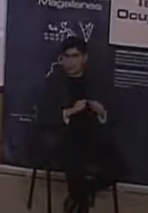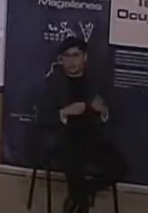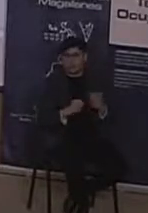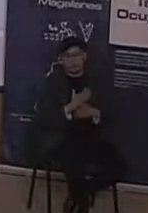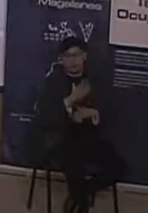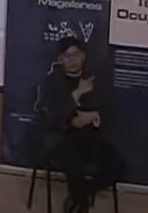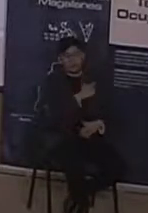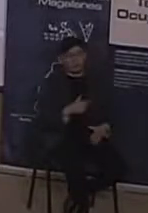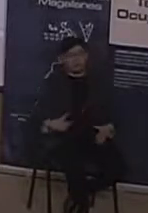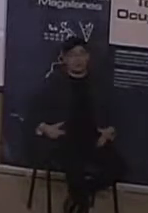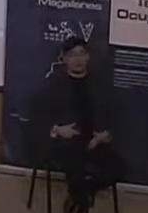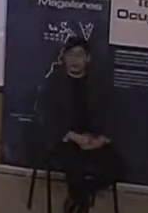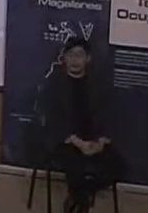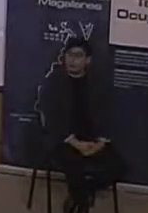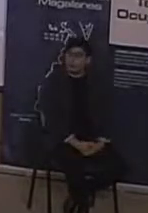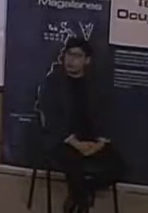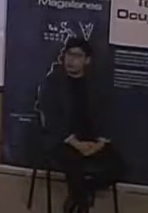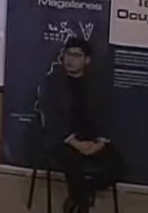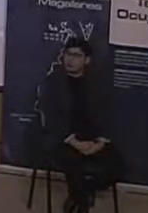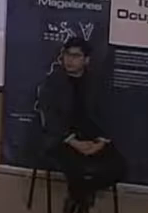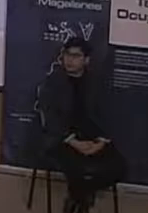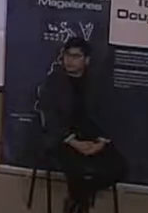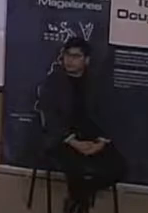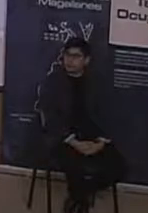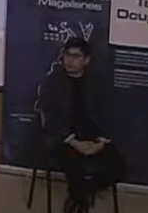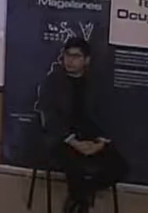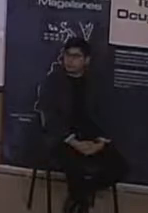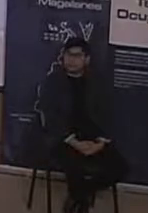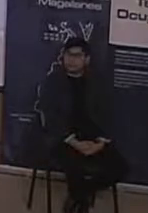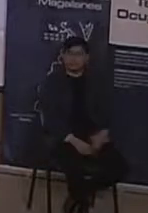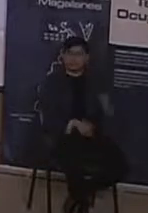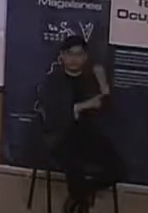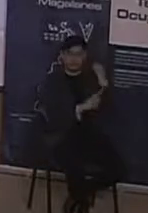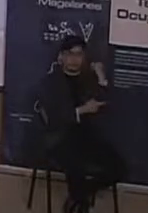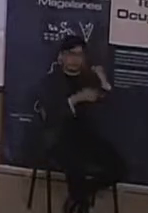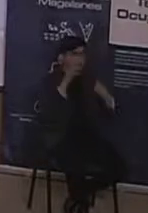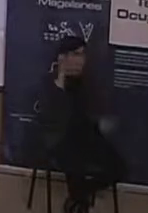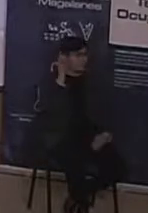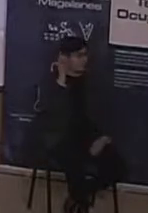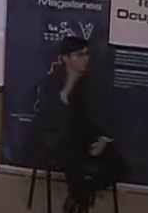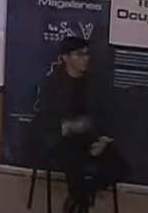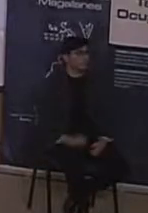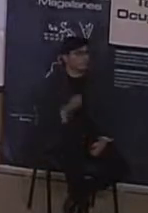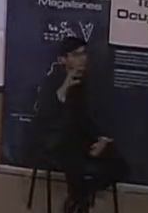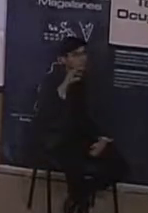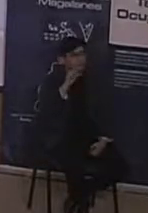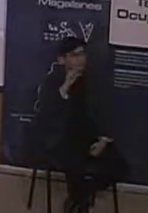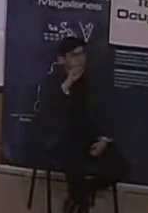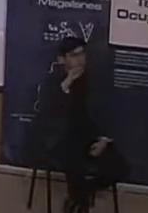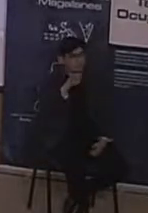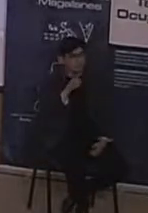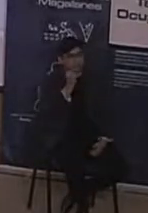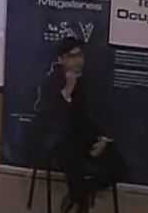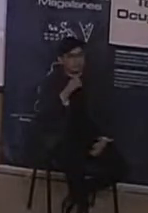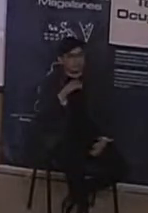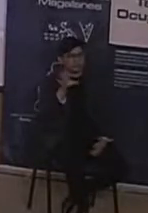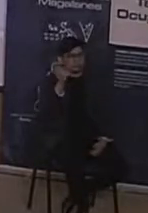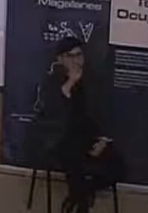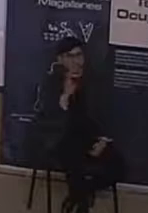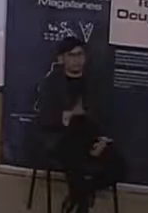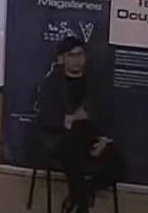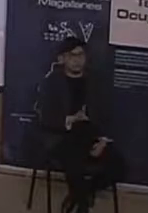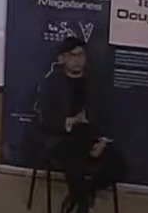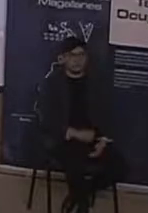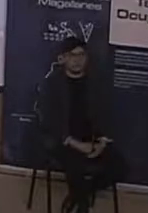ella es cierto es hogar de la corporación de asistencia judicial y el pse nadie en un convenio es